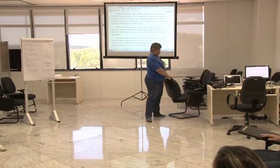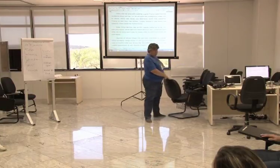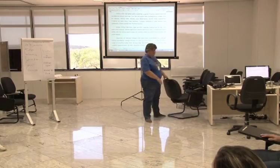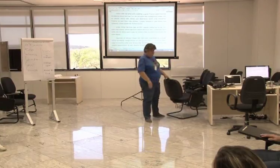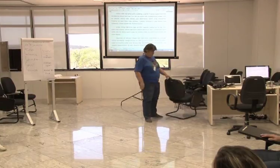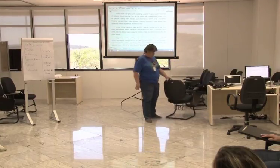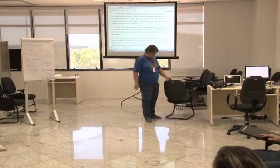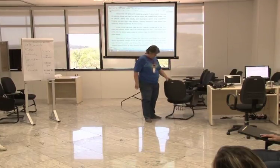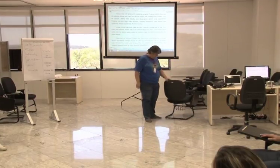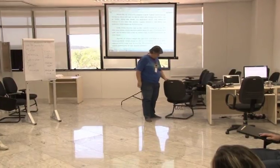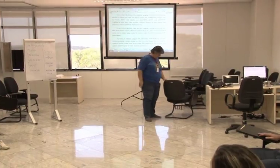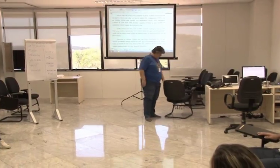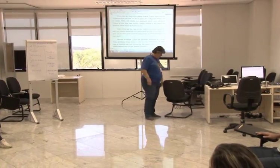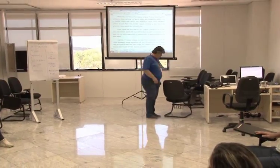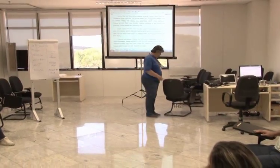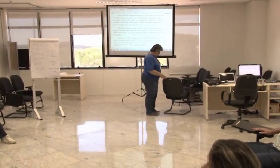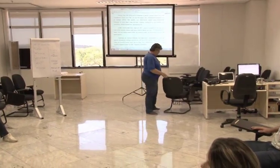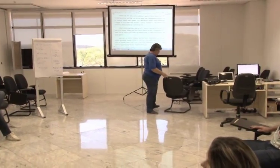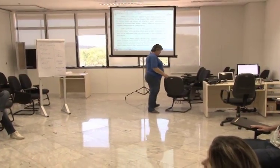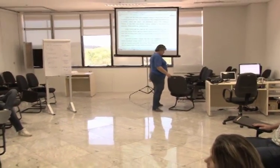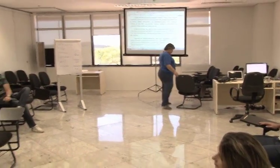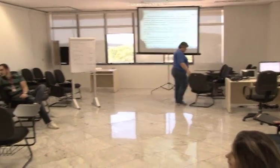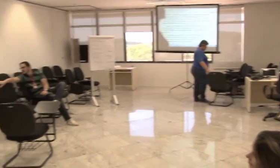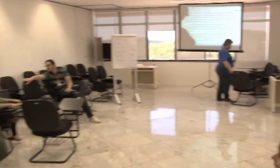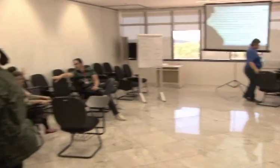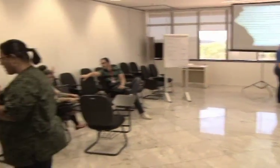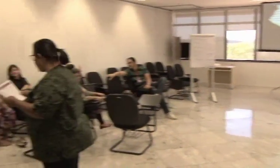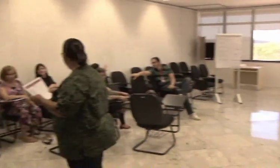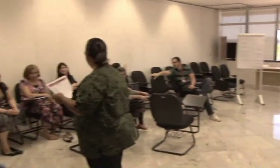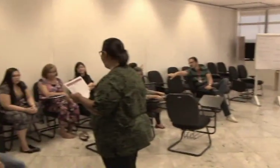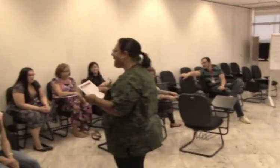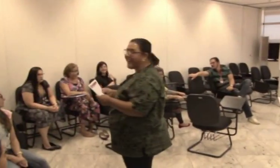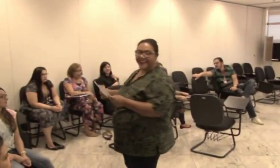de 10 a 14. 14. Ou daí.